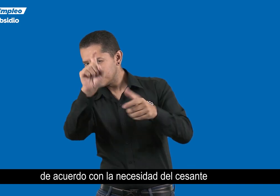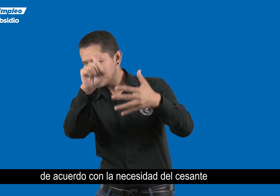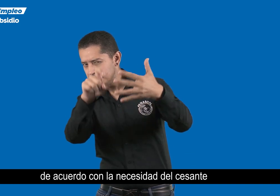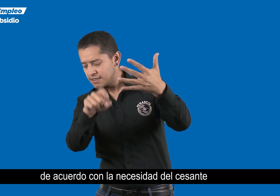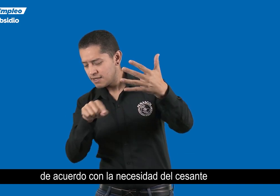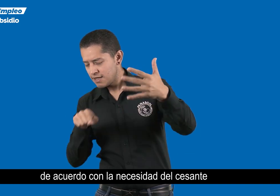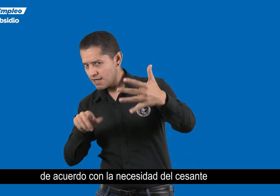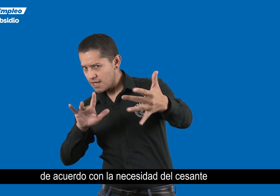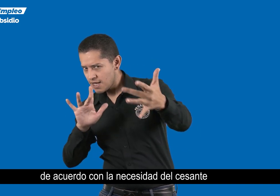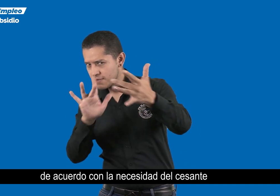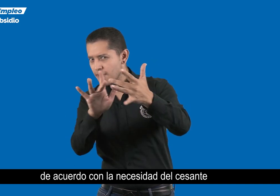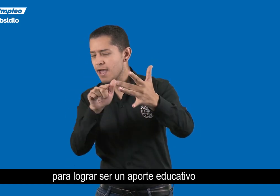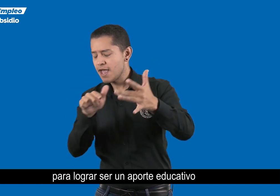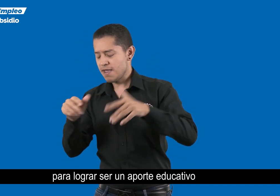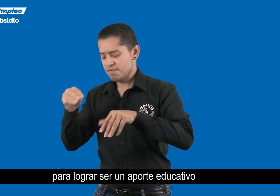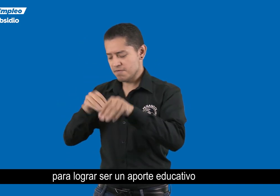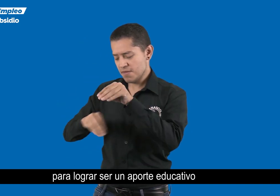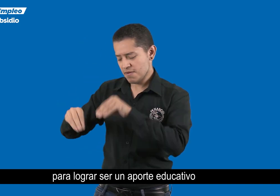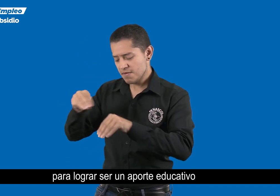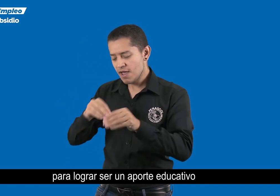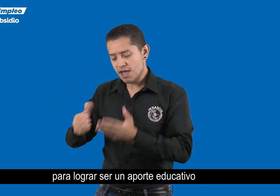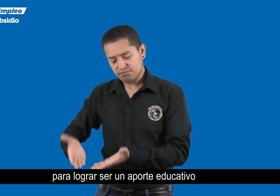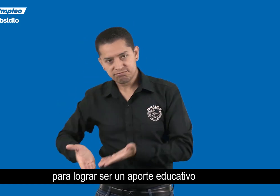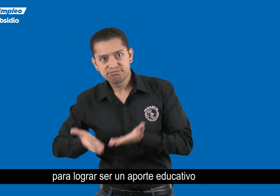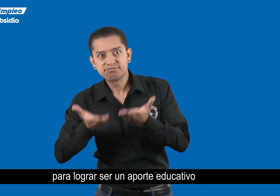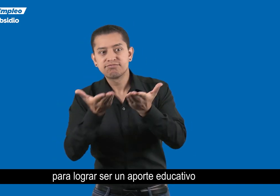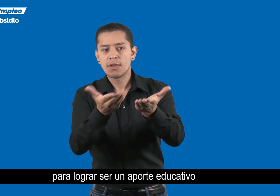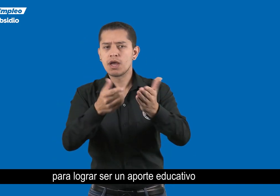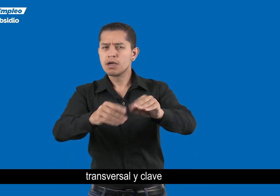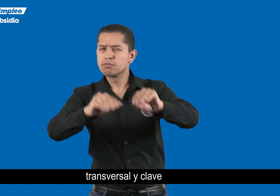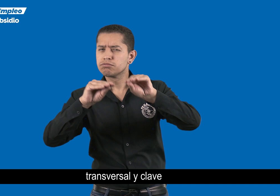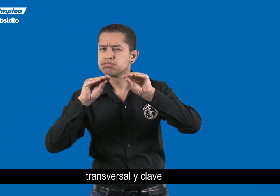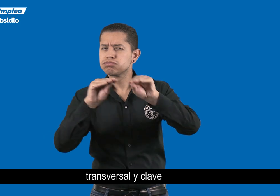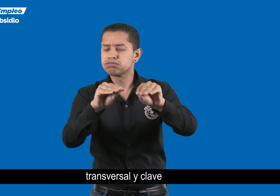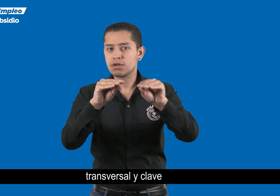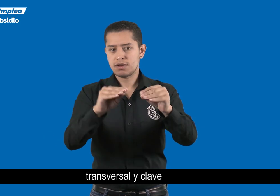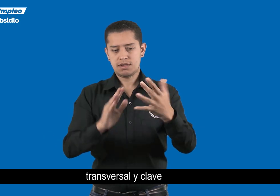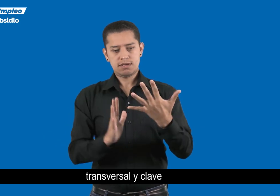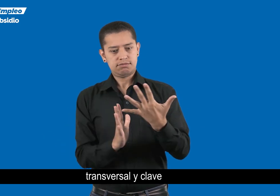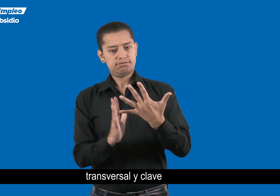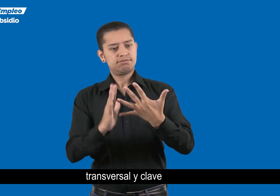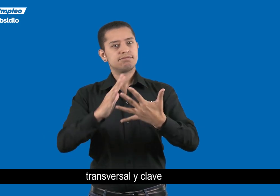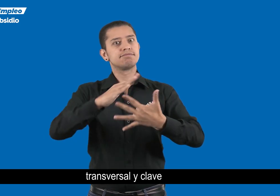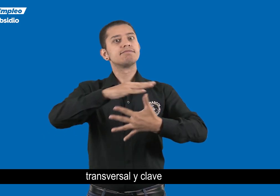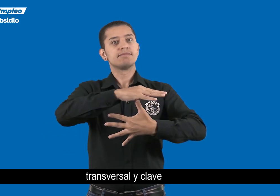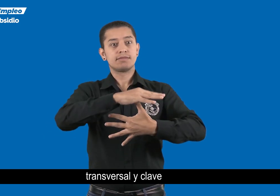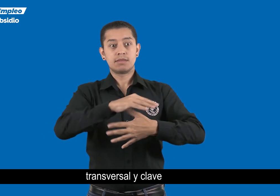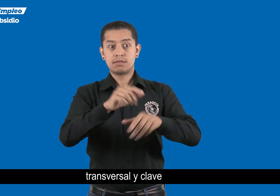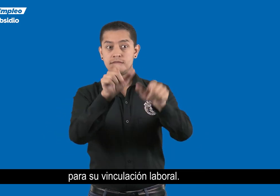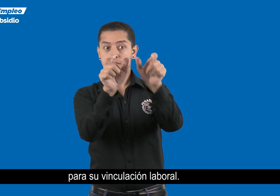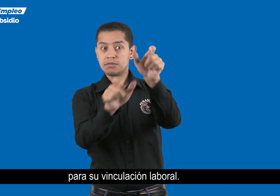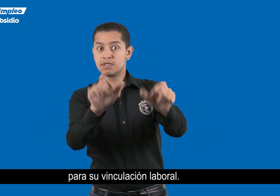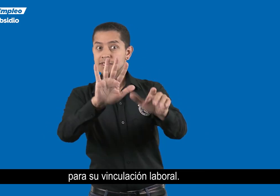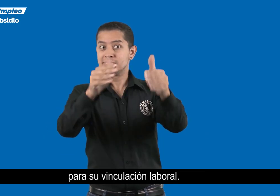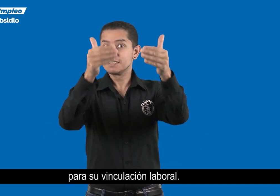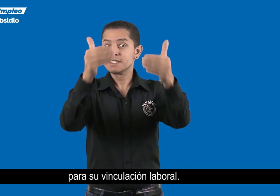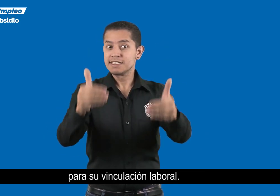cesante para lograr ser un aporte educativo transversal y clave para su vinculación